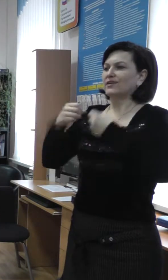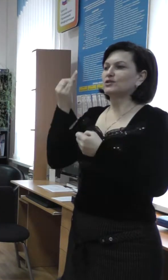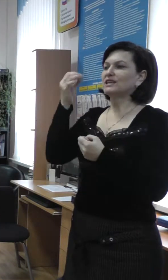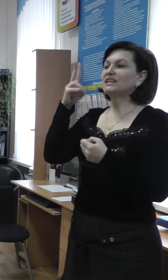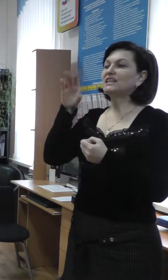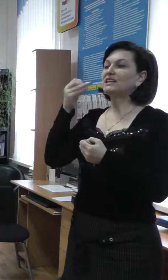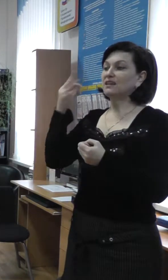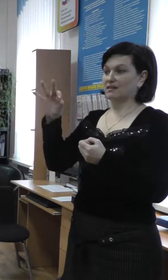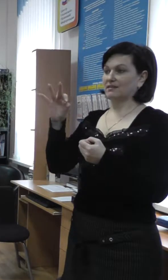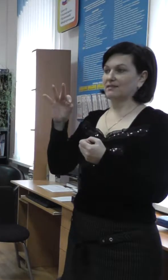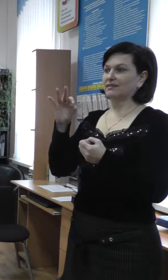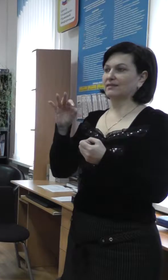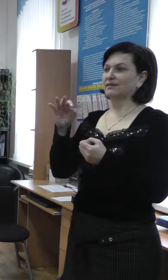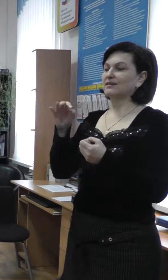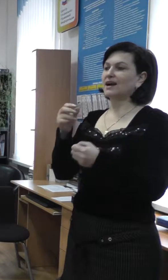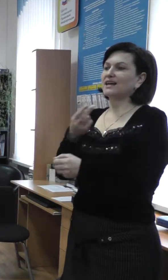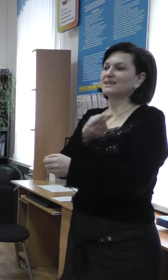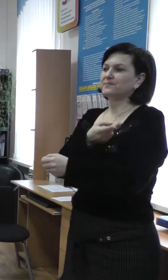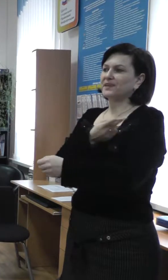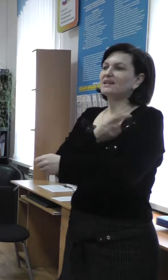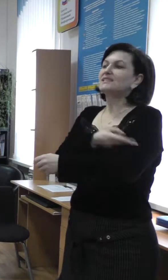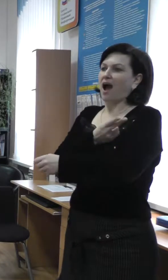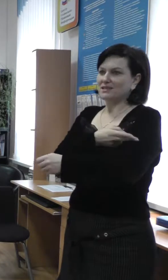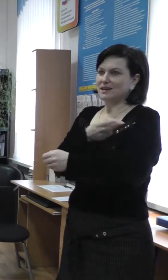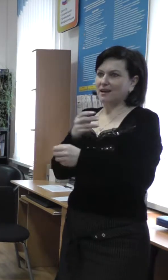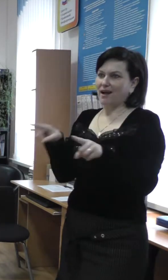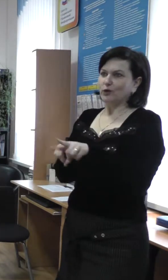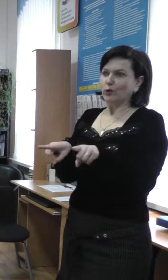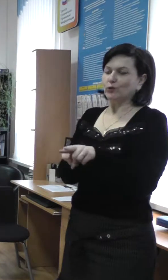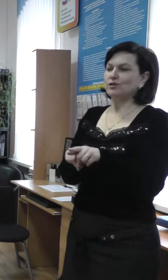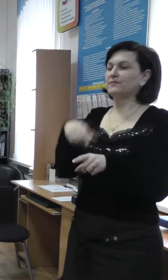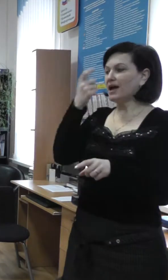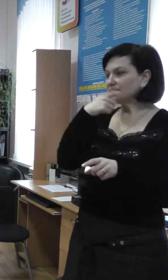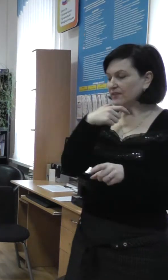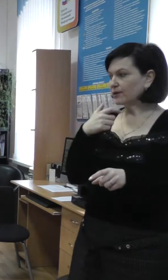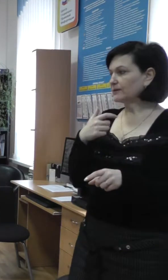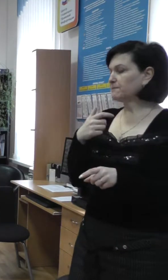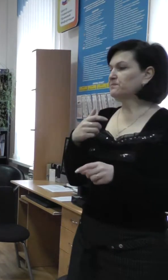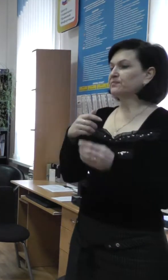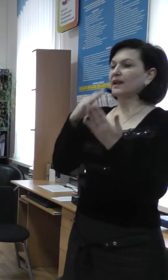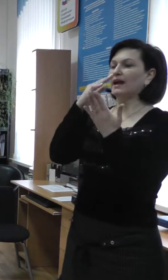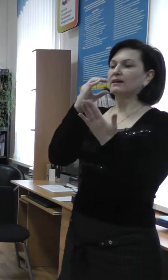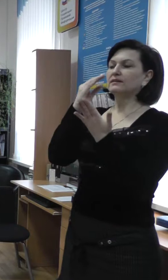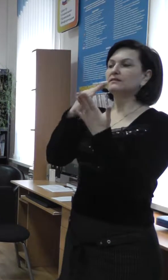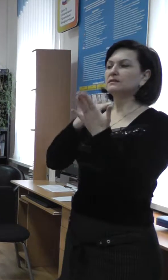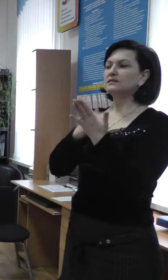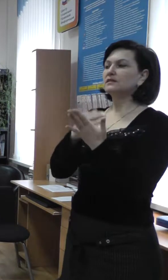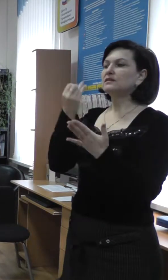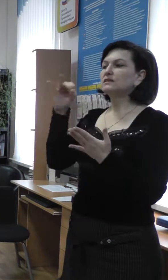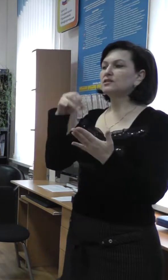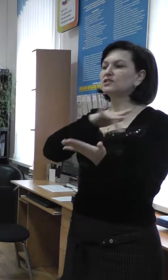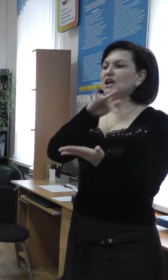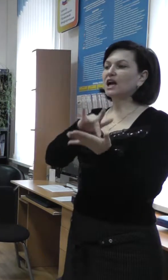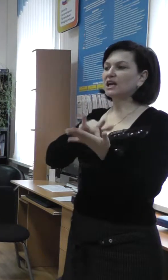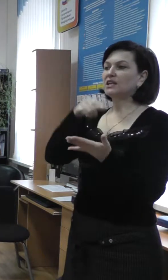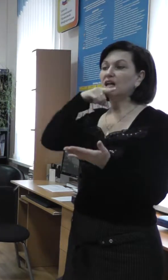они становятся сказочными, и все становится белым-бело. Ставрополь включен в список исторических городов в России,